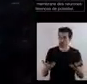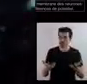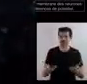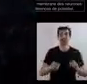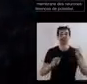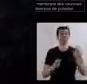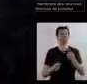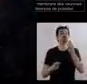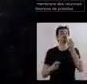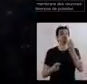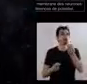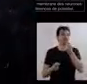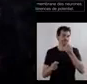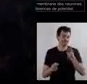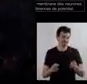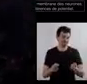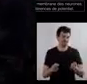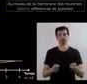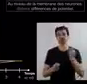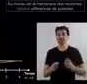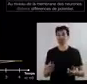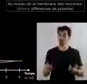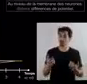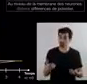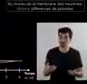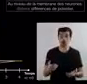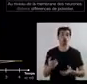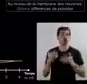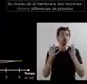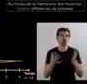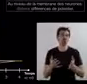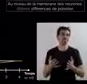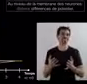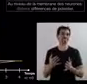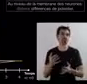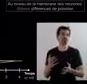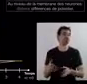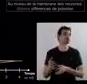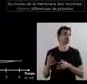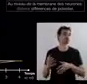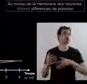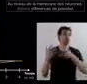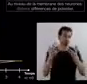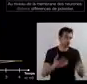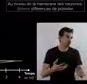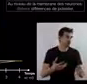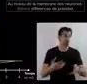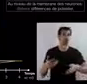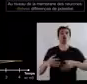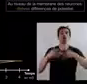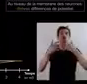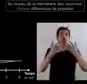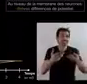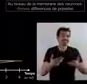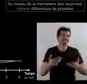long de l'axone ainsi que le long des dendrites. Et il a été montré que plus l'intensité de stimulation du neurone est importante,